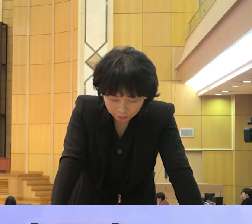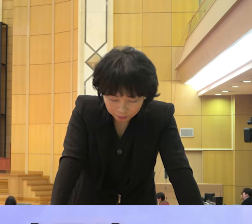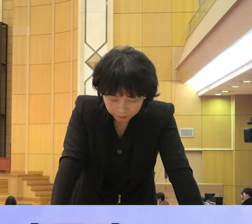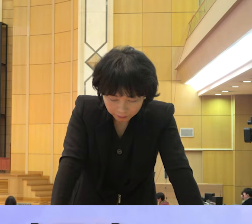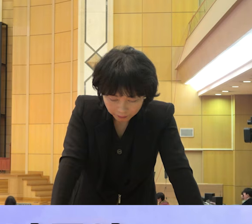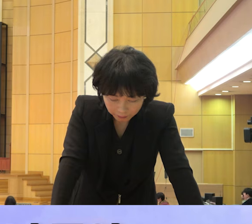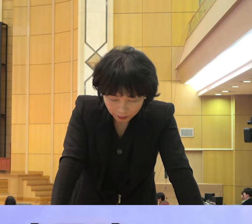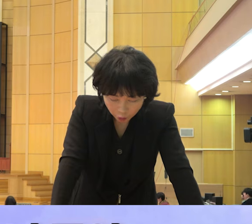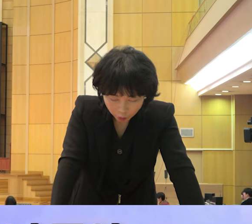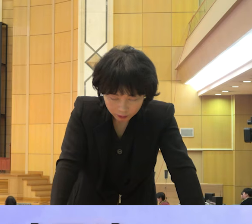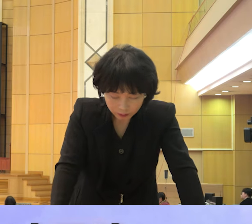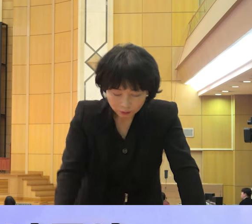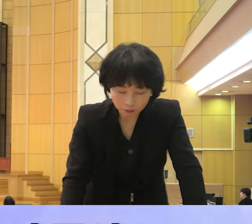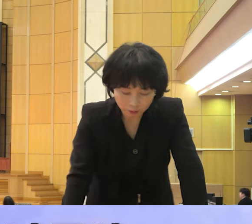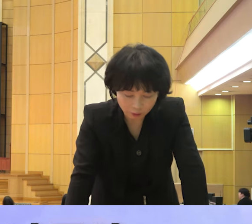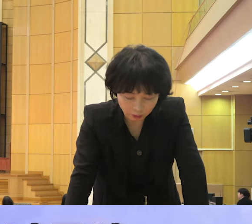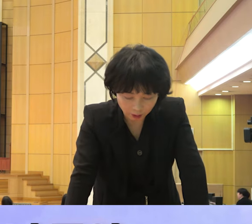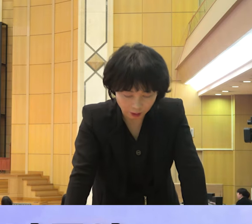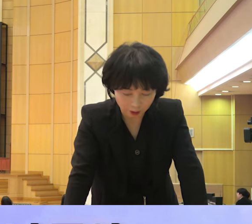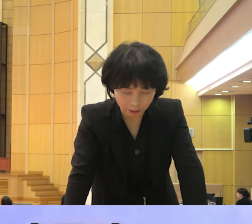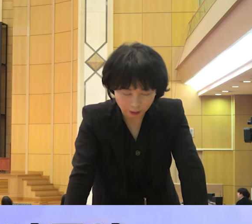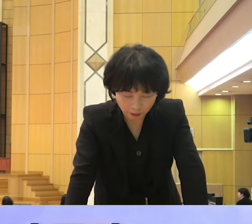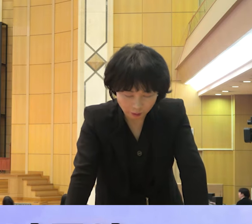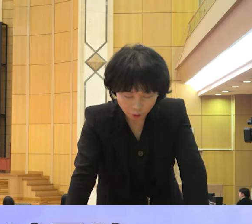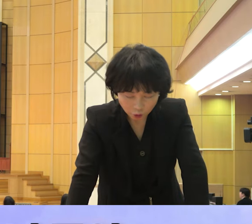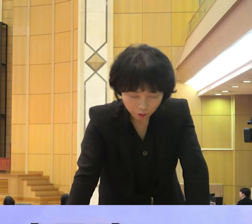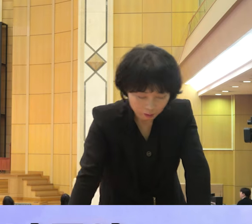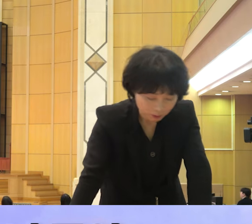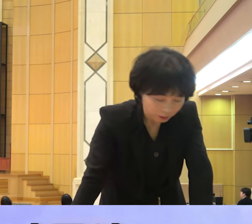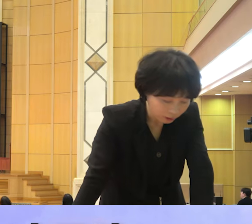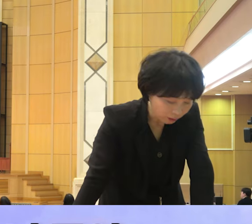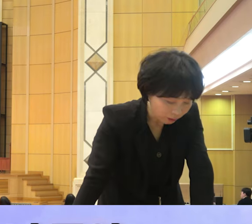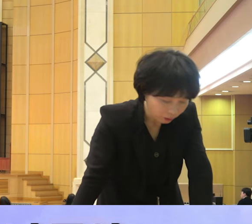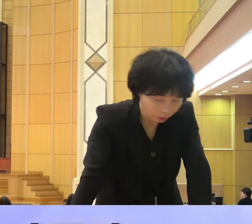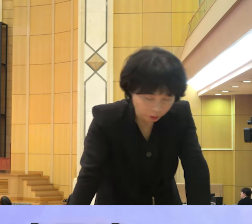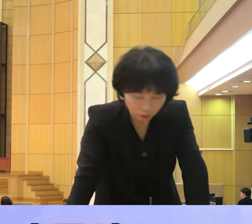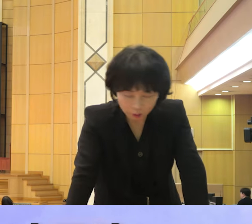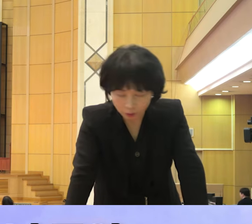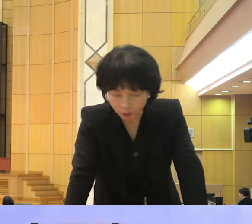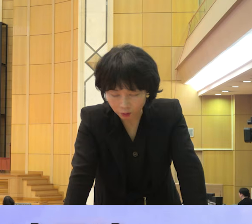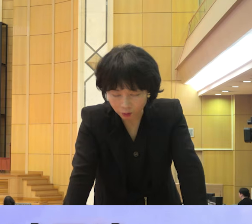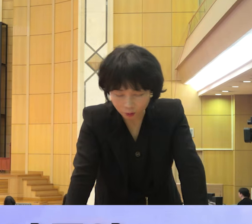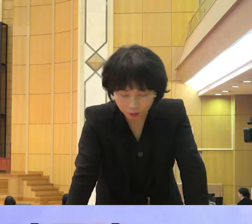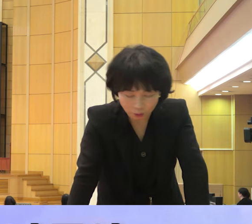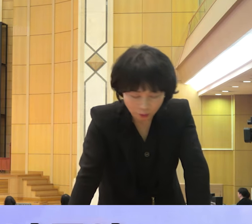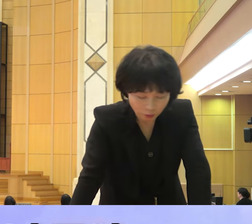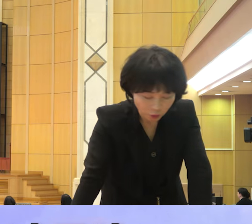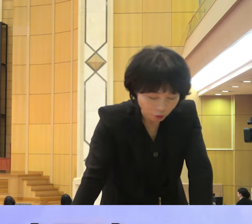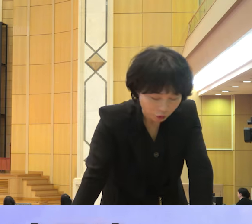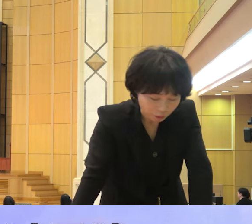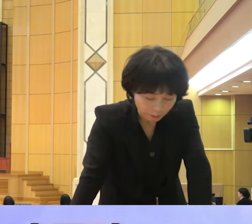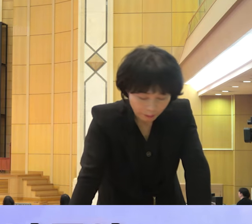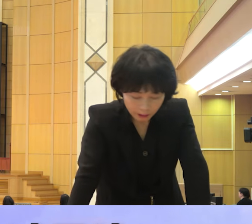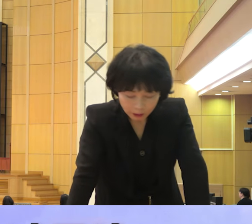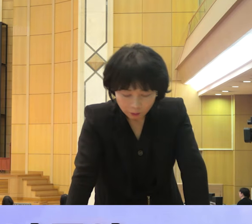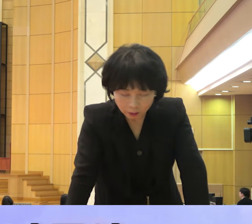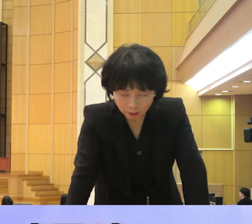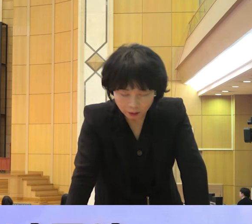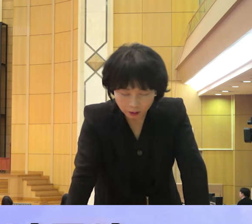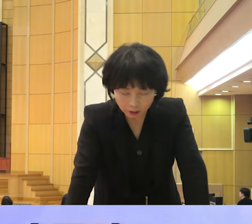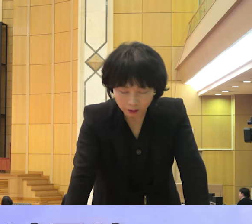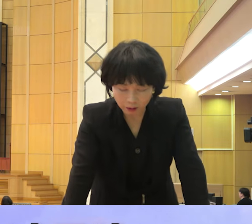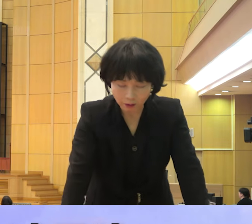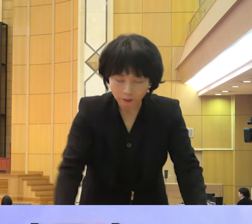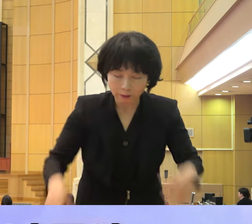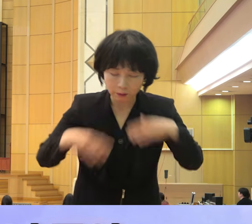영혼이 잘되고 범사가 잘되고 강건해지는 것입니다. 하나님 아버지여, 오늘도 거룩한 주일날 이렇게 거룩한 하나님 앞에 거룩한 산에서 영적 예배를